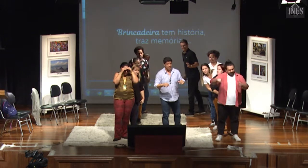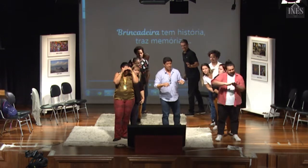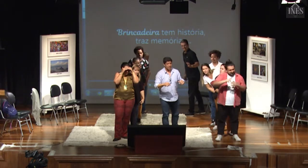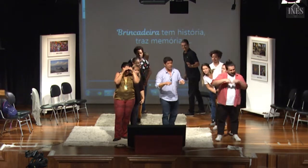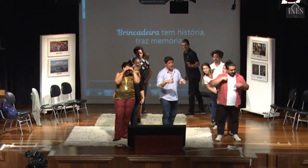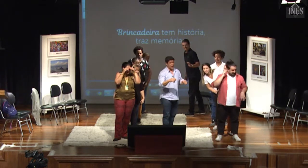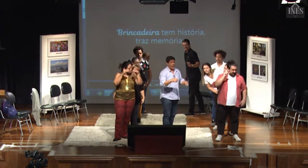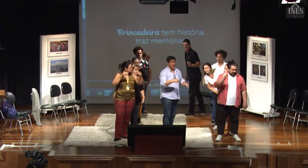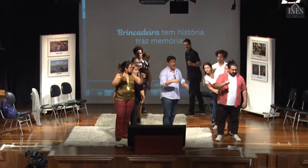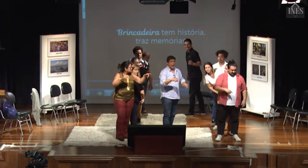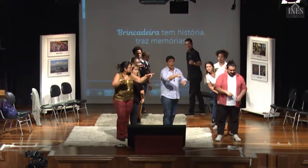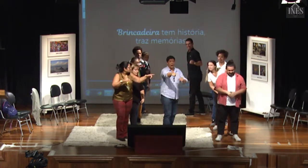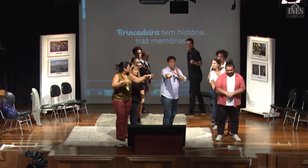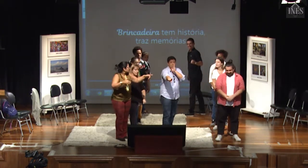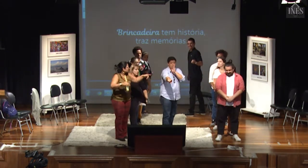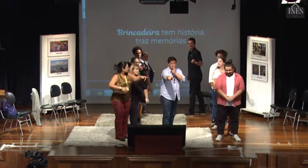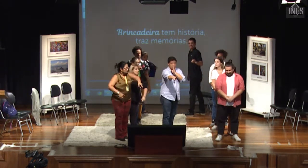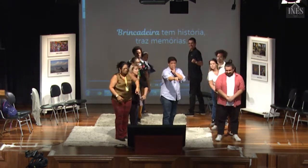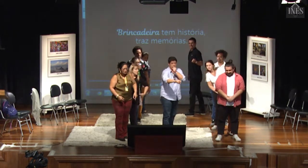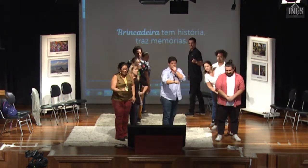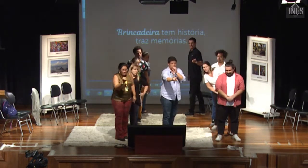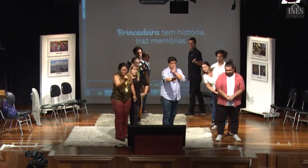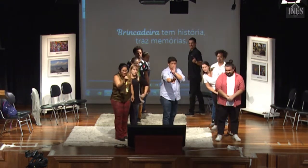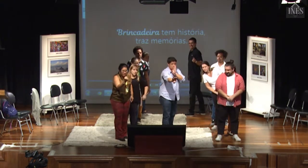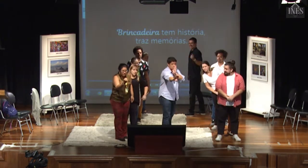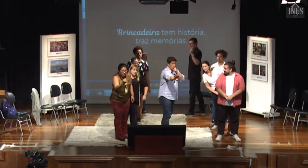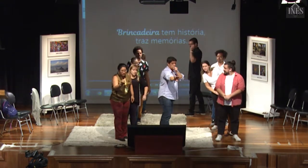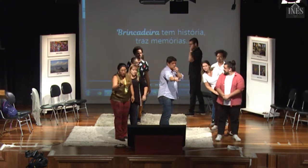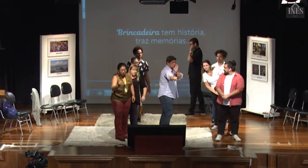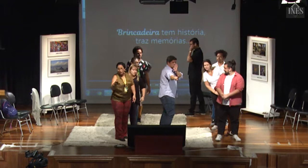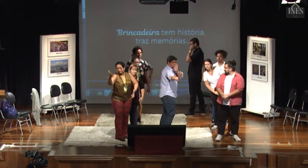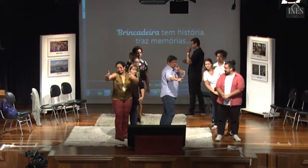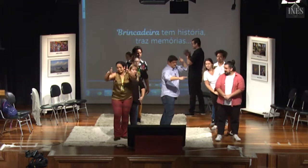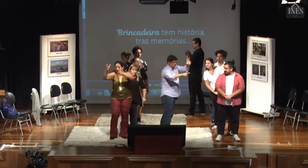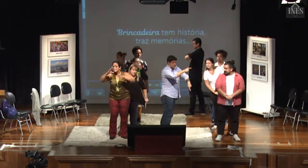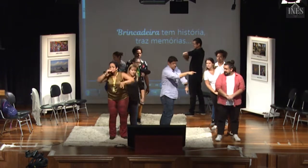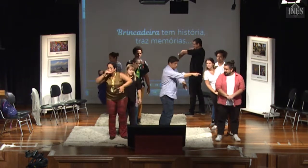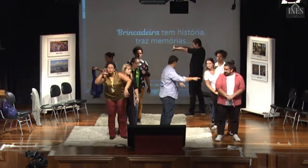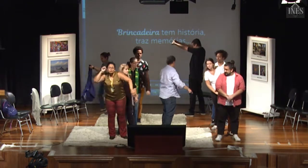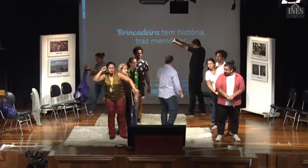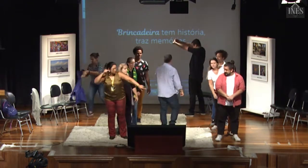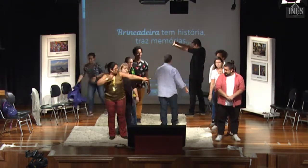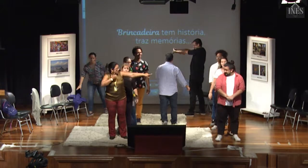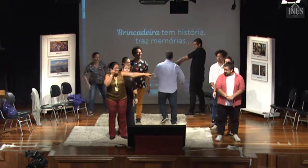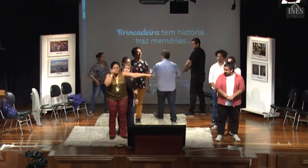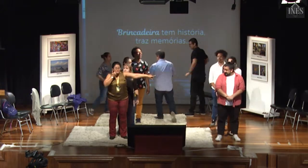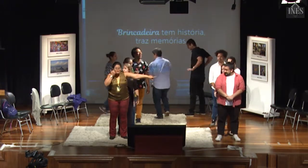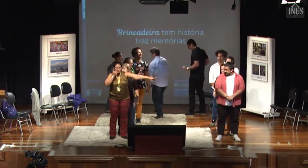ouvinte. Ó, nesse momento não vai ter interpretação, porque tem um ouvinte participando, apesar dele ser quase surdo. Então, para calar ele, a